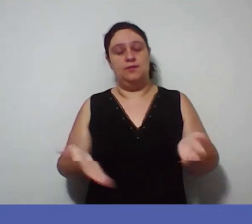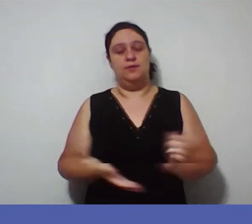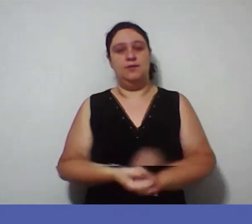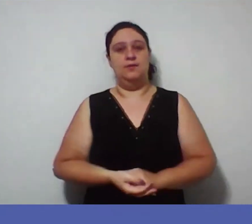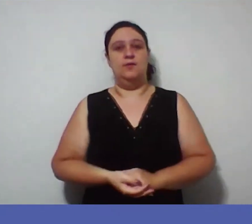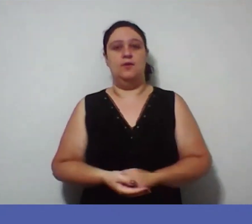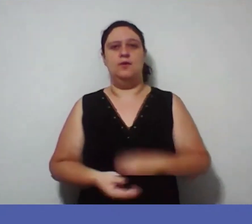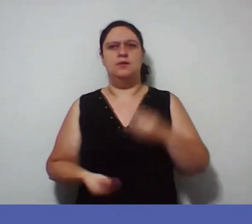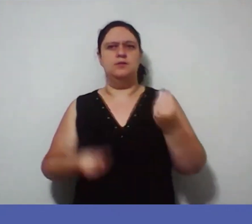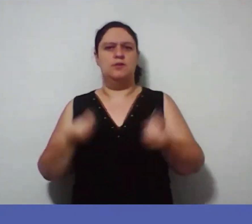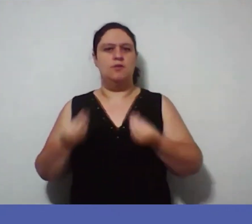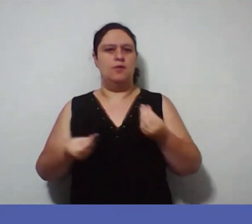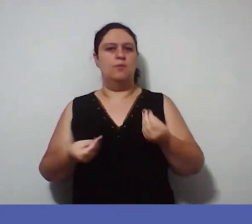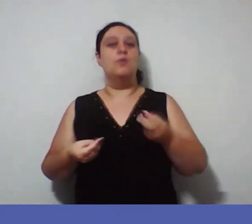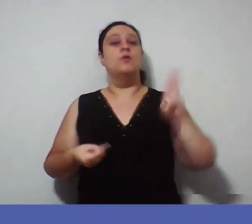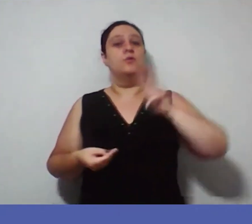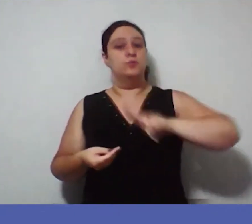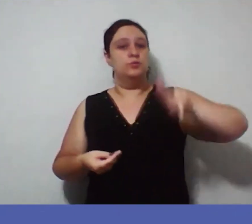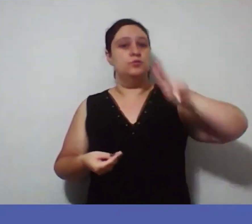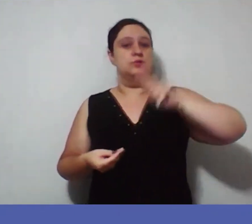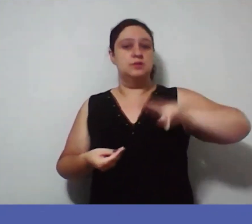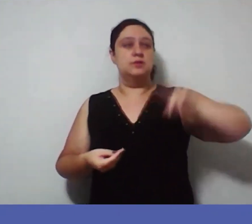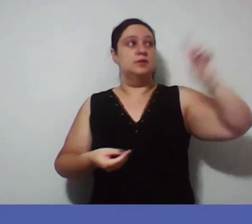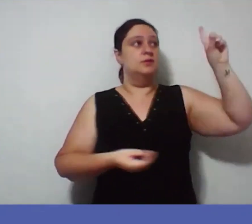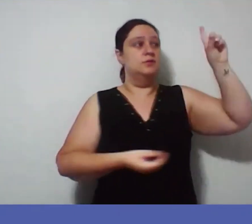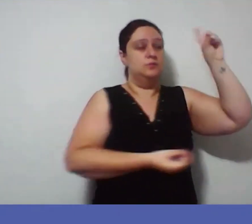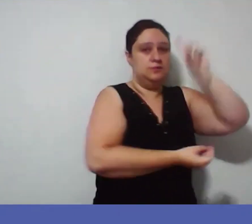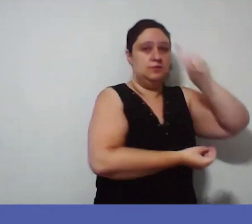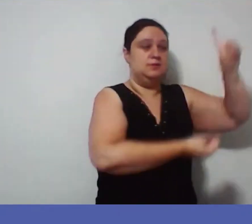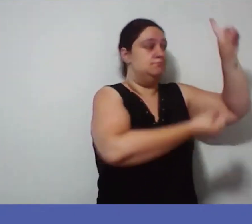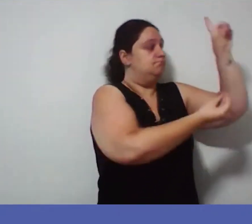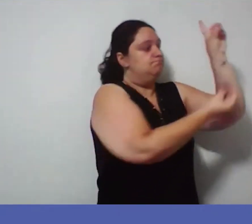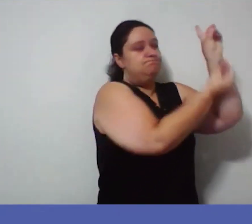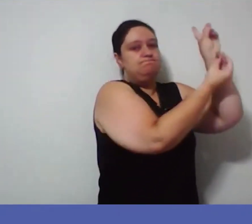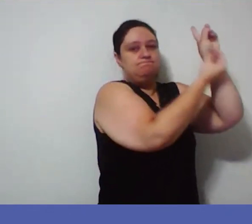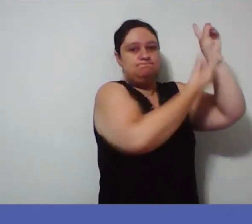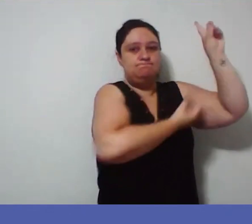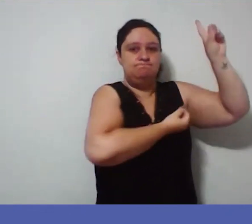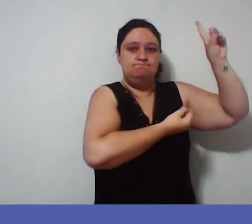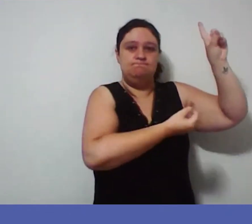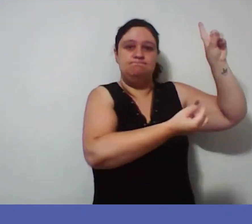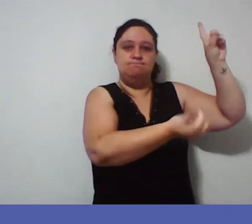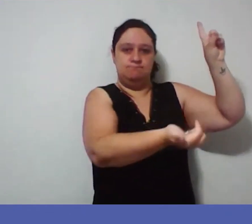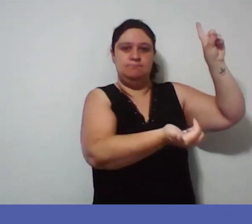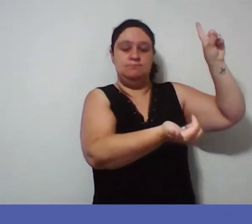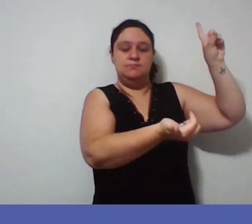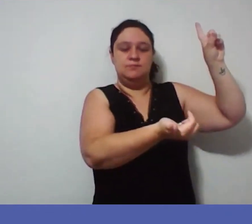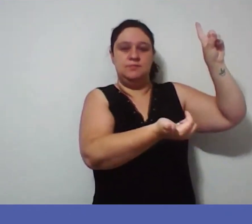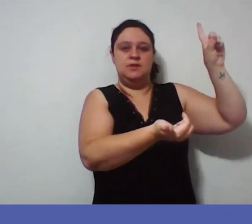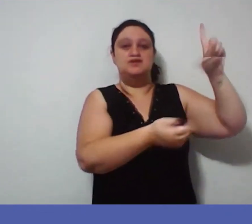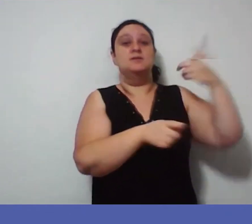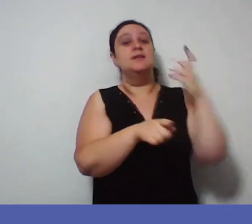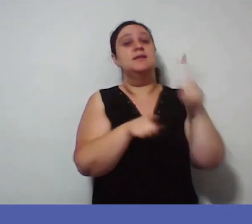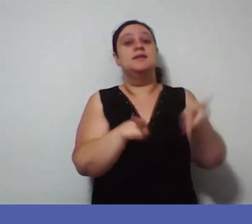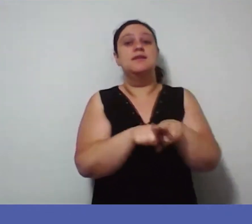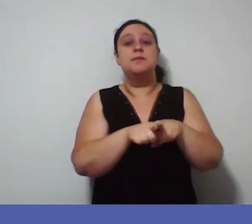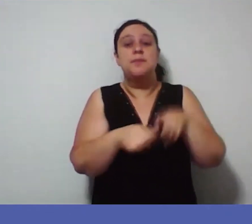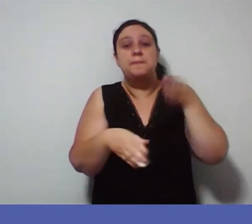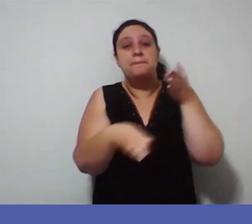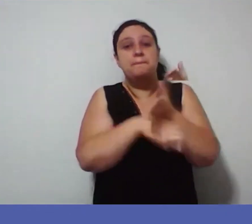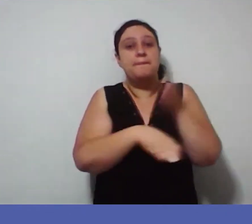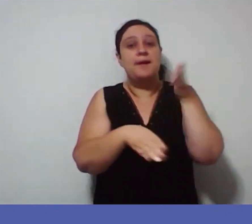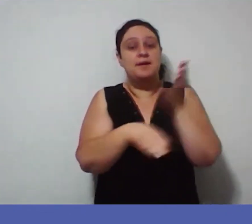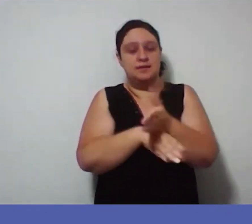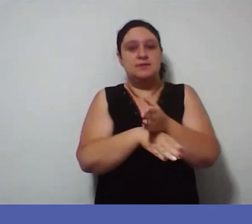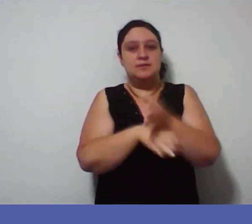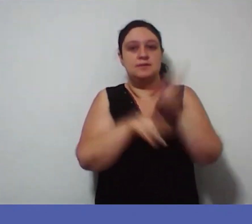vida eterna de Deus, e partilhar ou participar da manifestação do